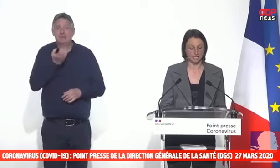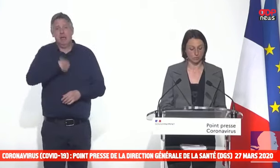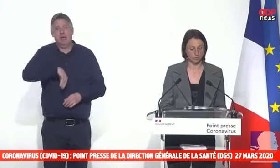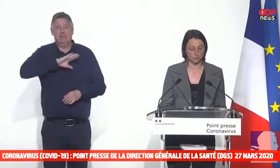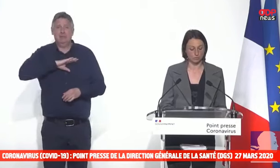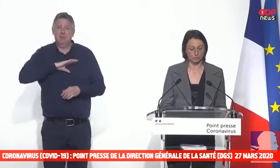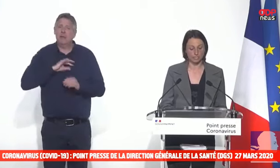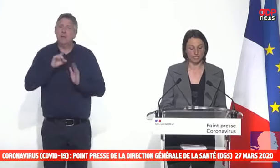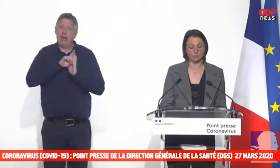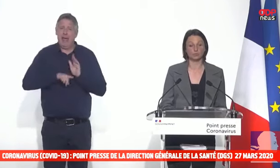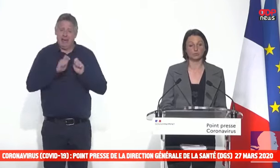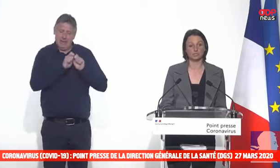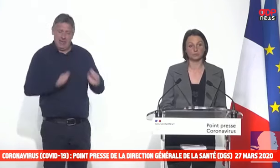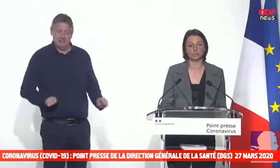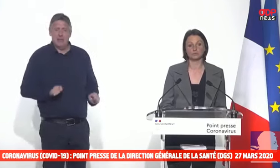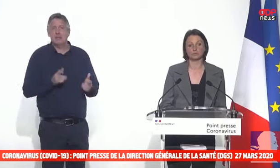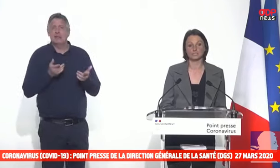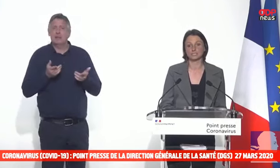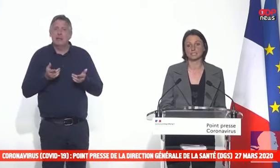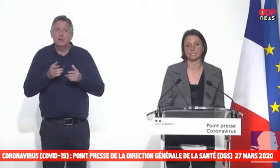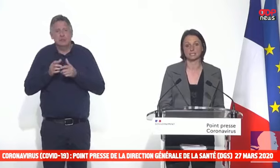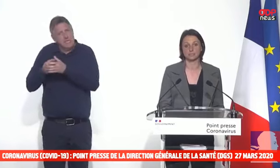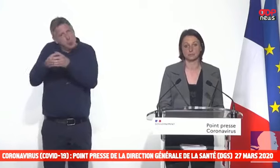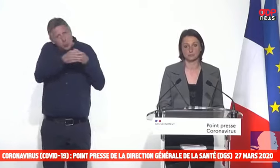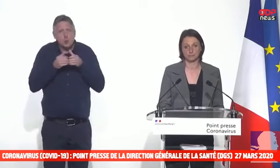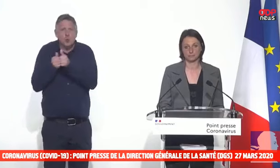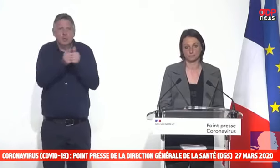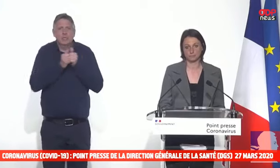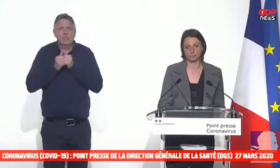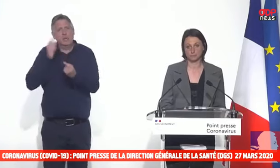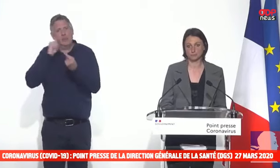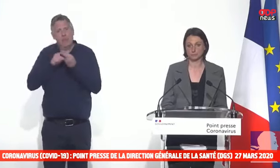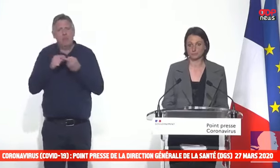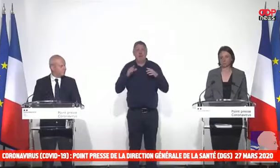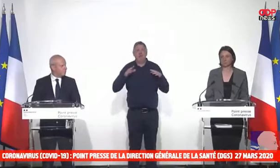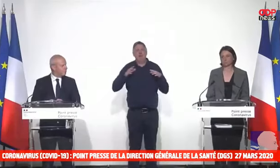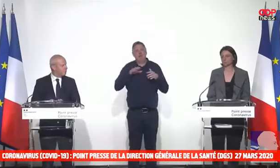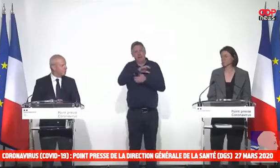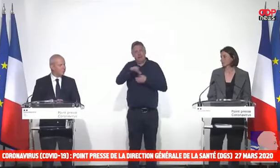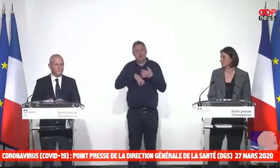respecter les règles en œuvre et restons unis pour affronter cette crise.